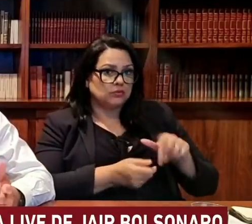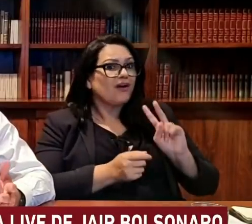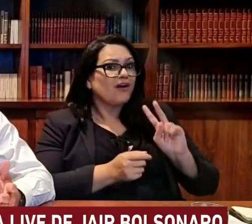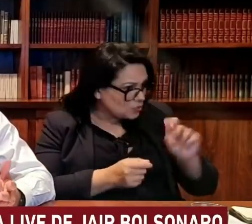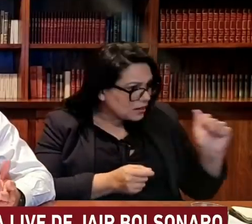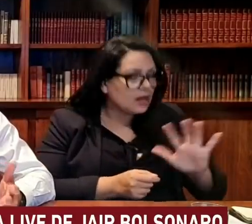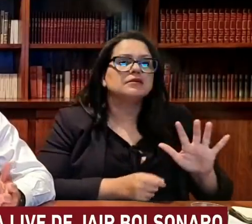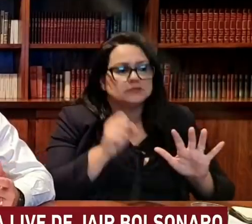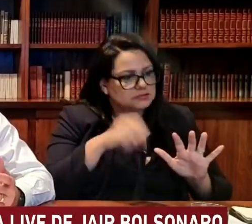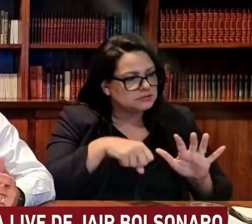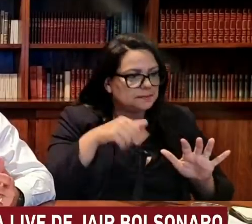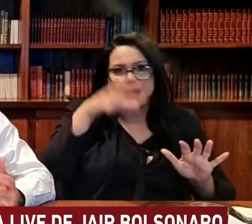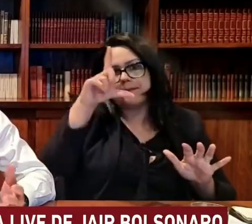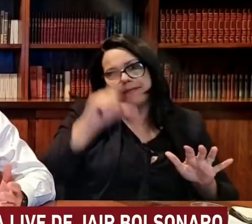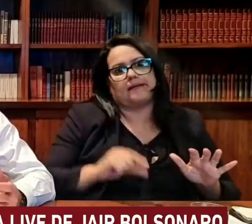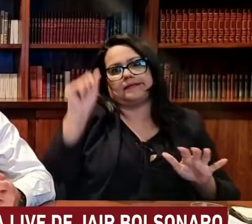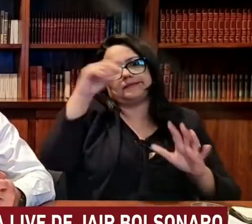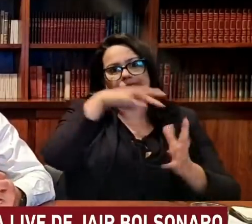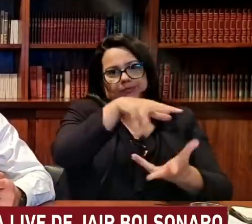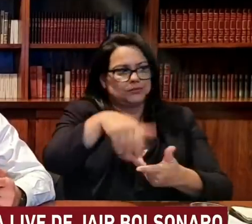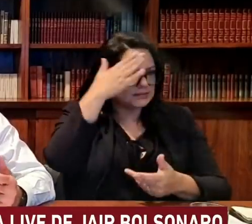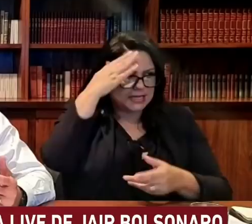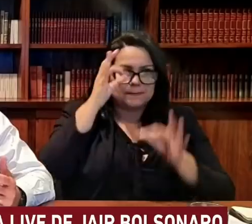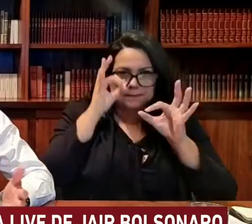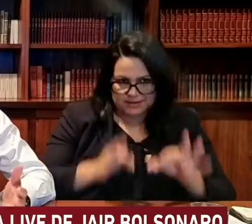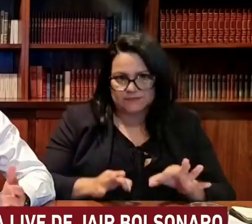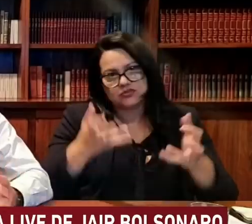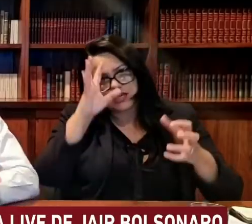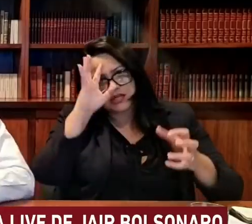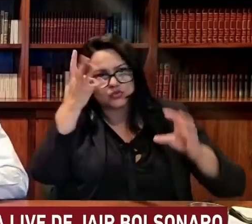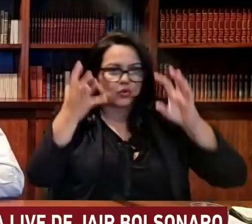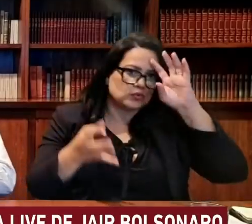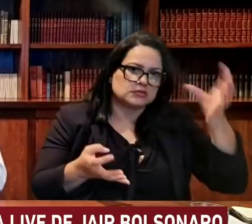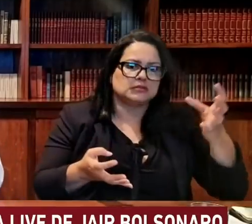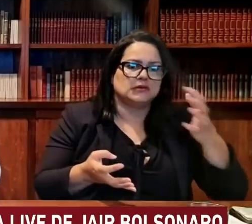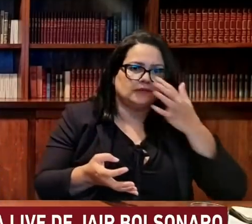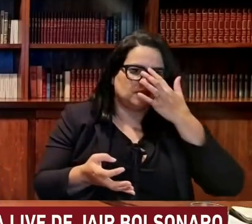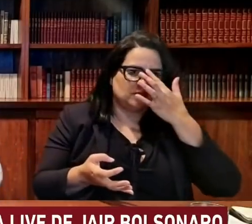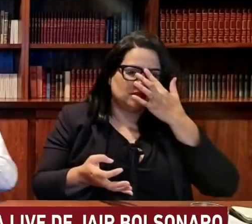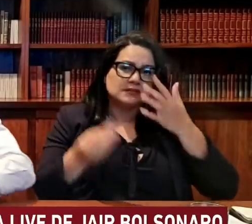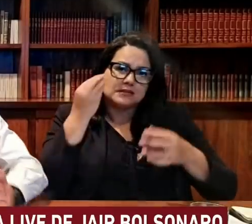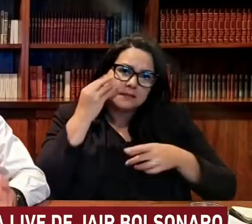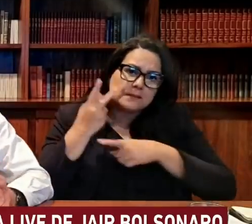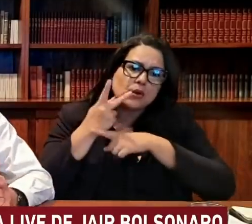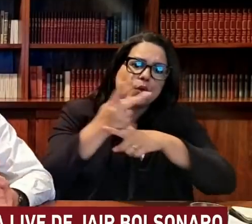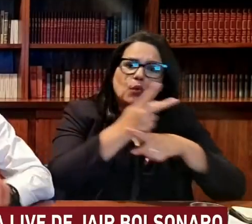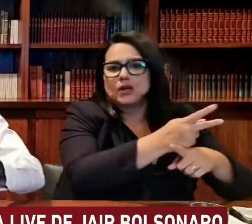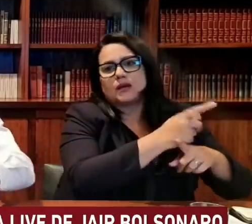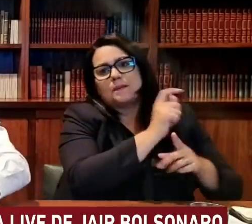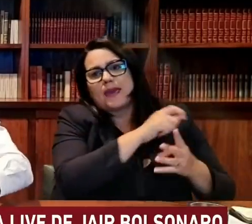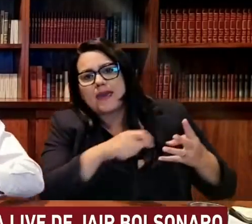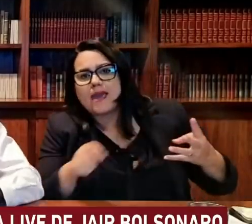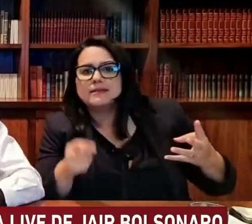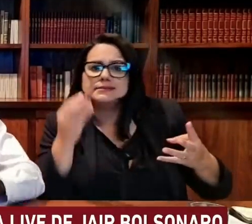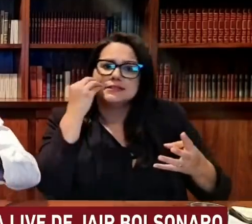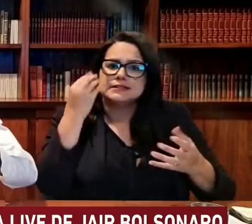Continua, sabemos disso perfeitamente. Queremos buscar solução. Estamos buscando a mesma solução para isso. Deixa